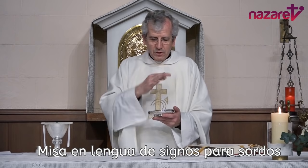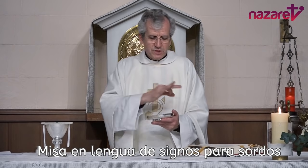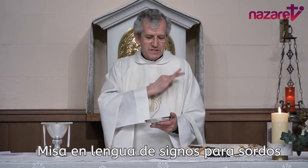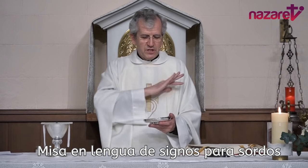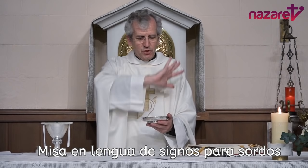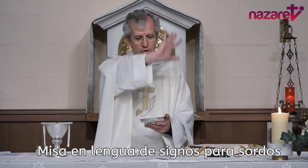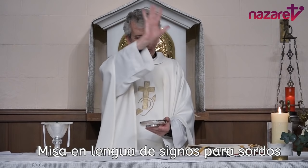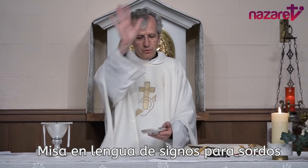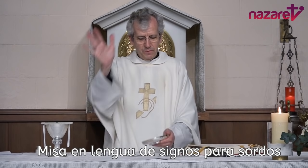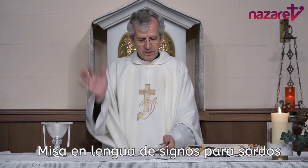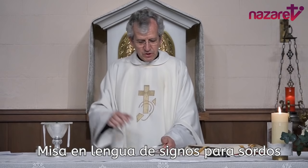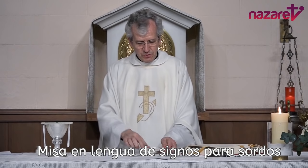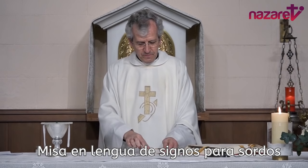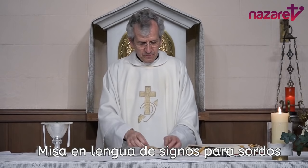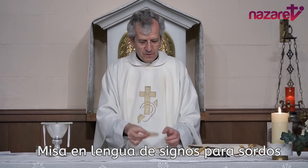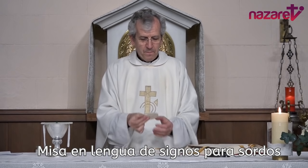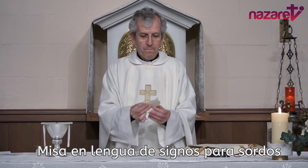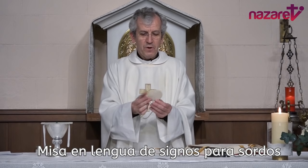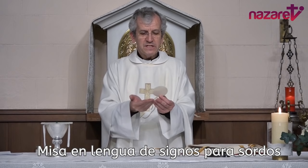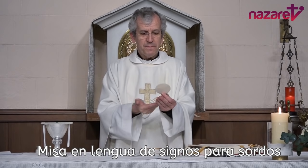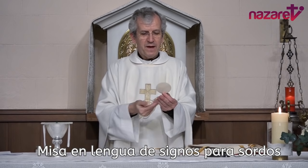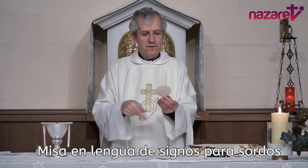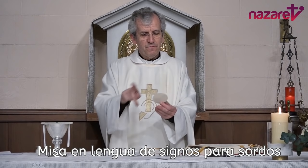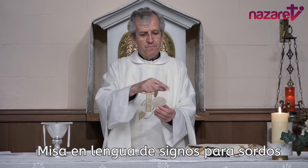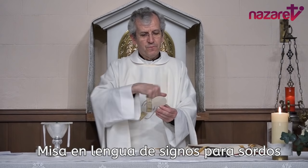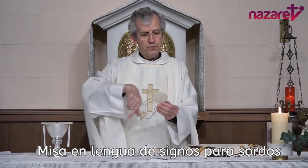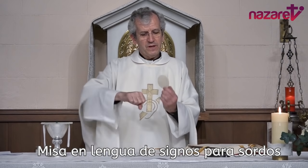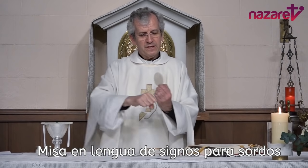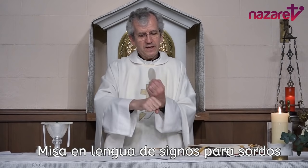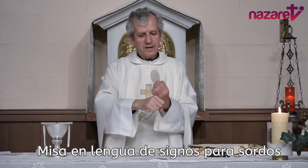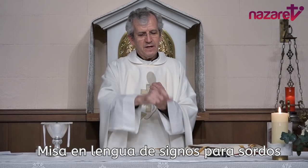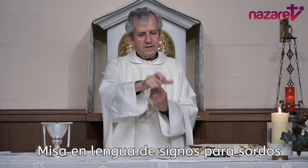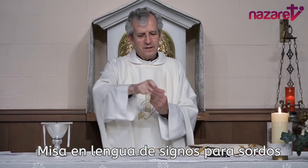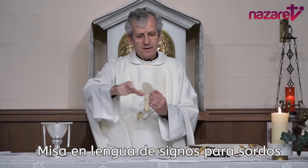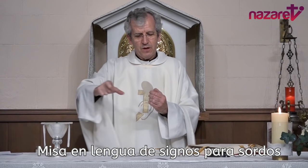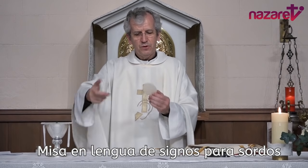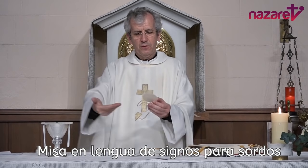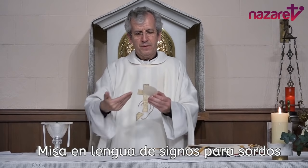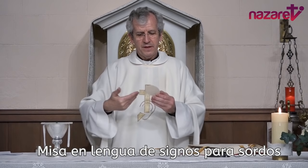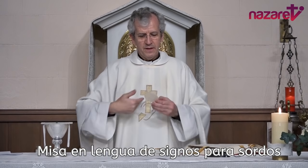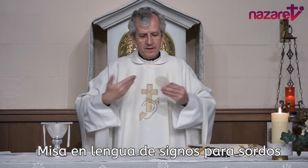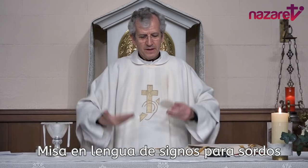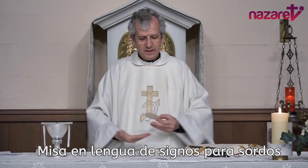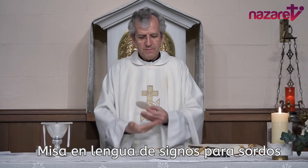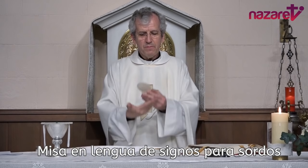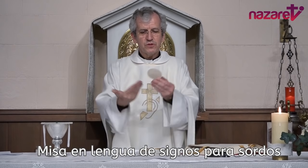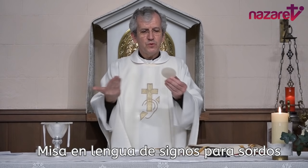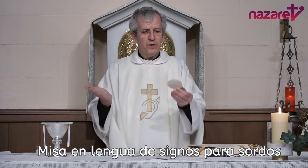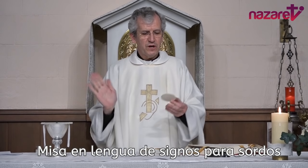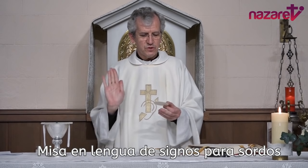Bendito sea, Señor Dios del universo, por este pan, fruto de la tierra y del trabajo del hombre, que recibimos de tu